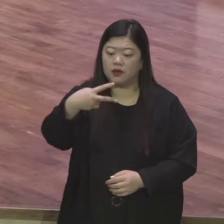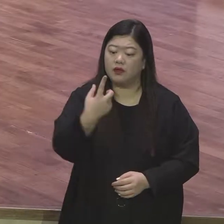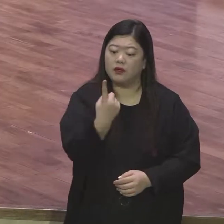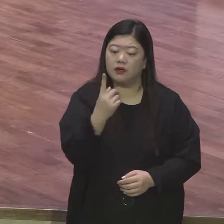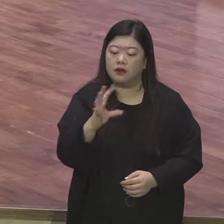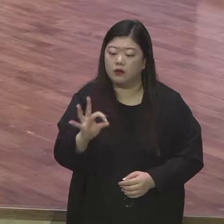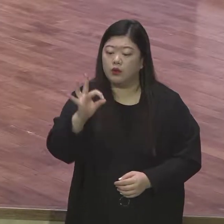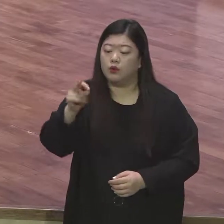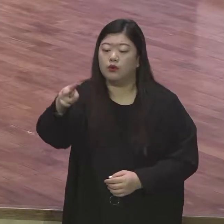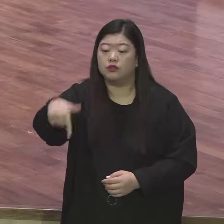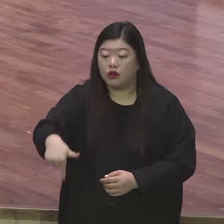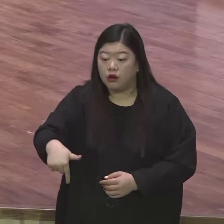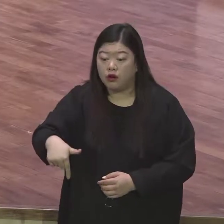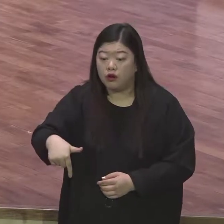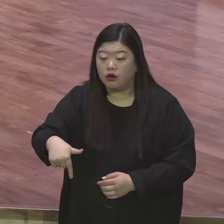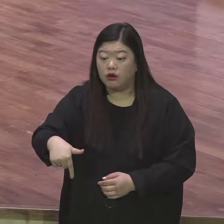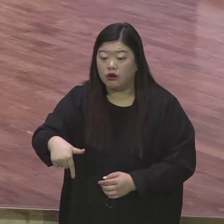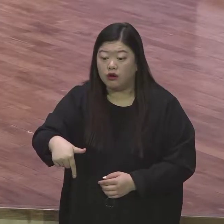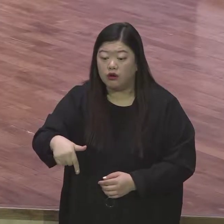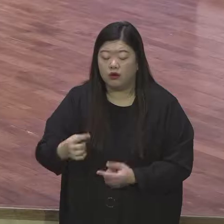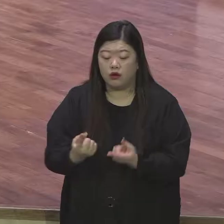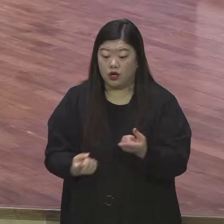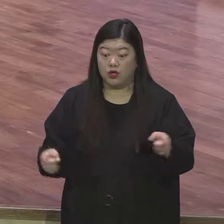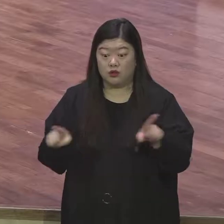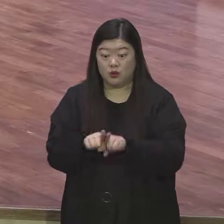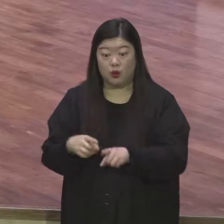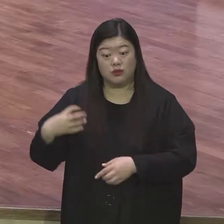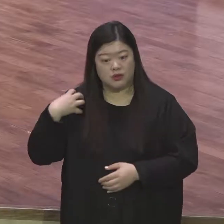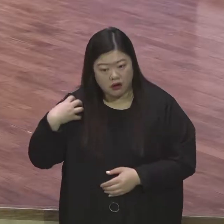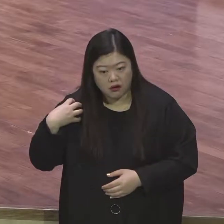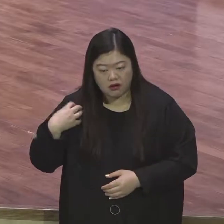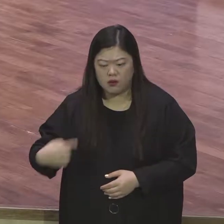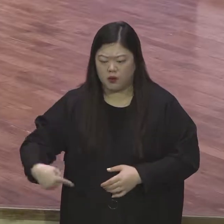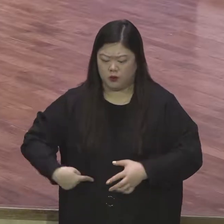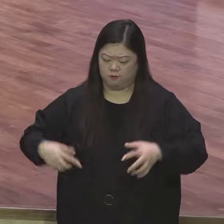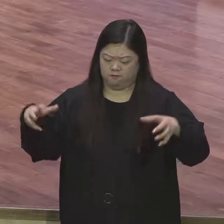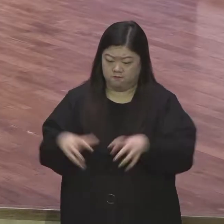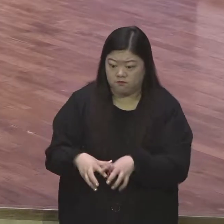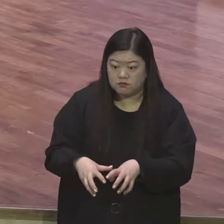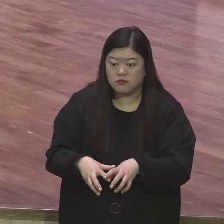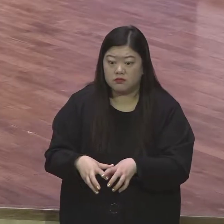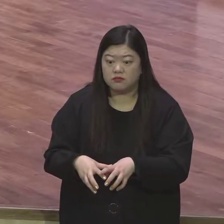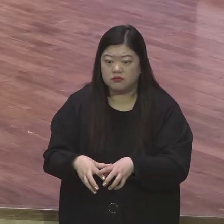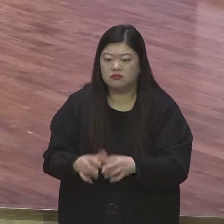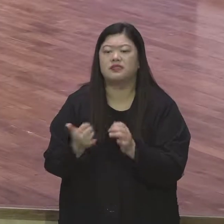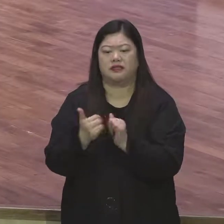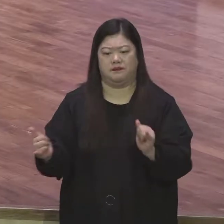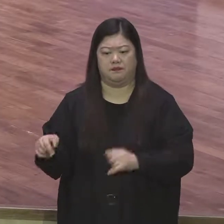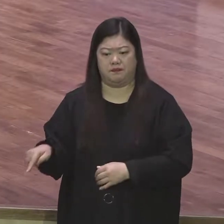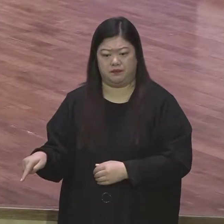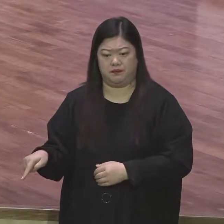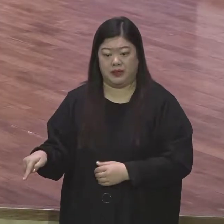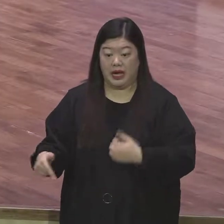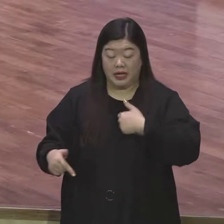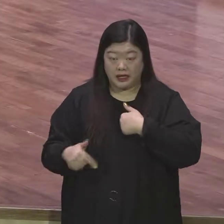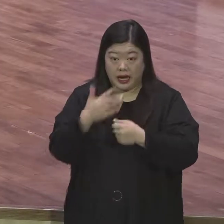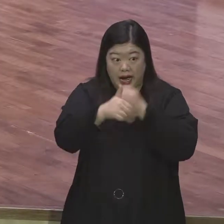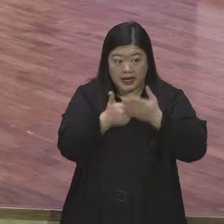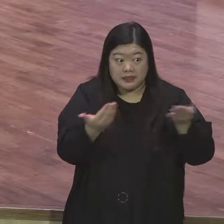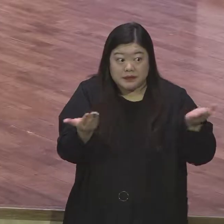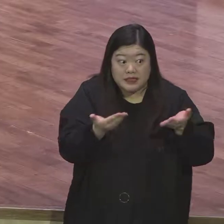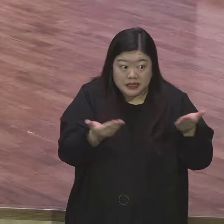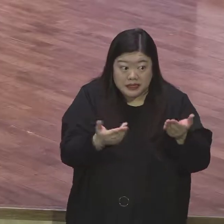가지고 하나님의 일을 하는 동역자. 같은 마음을 가지고 하나님의 일을 하는 이런 동역